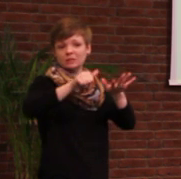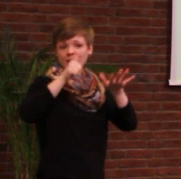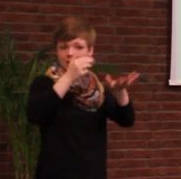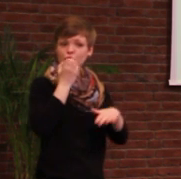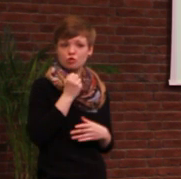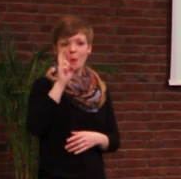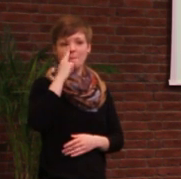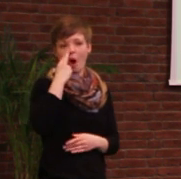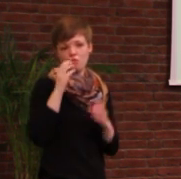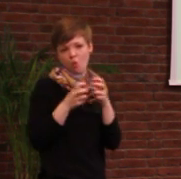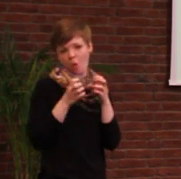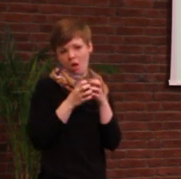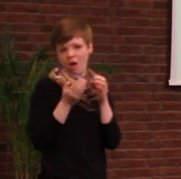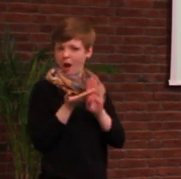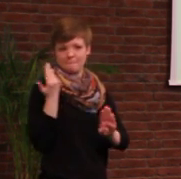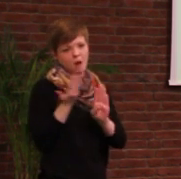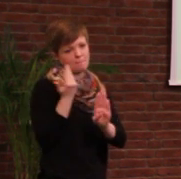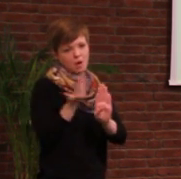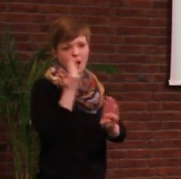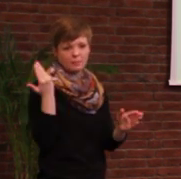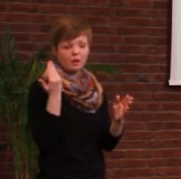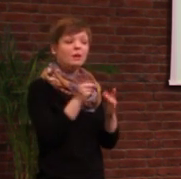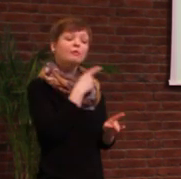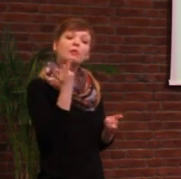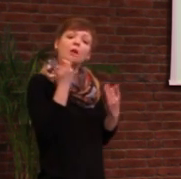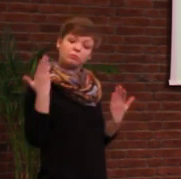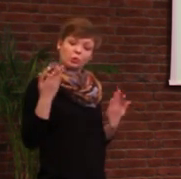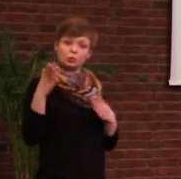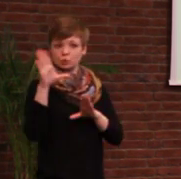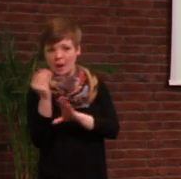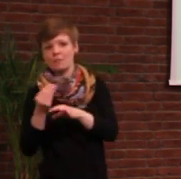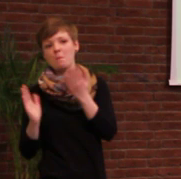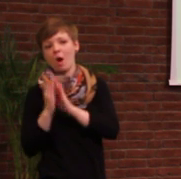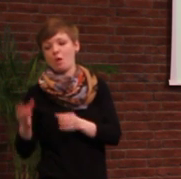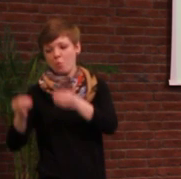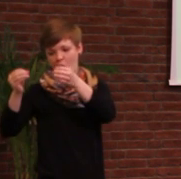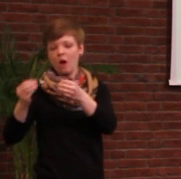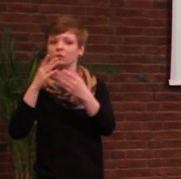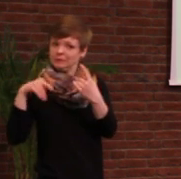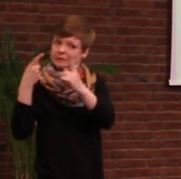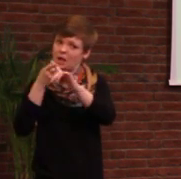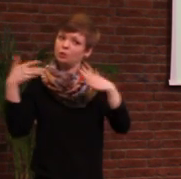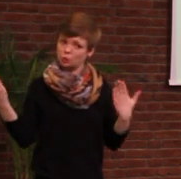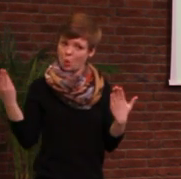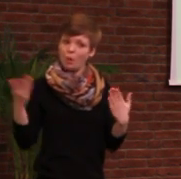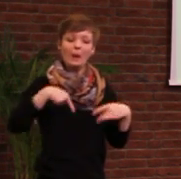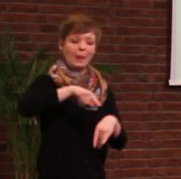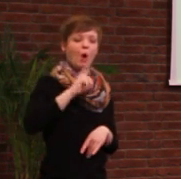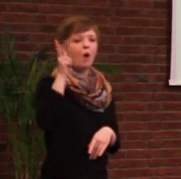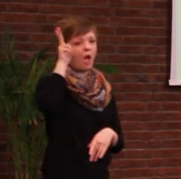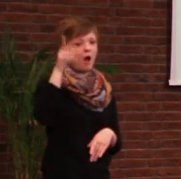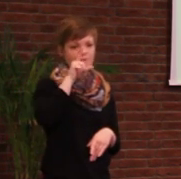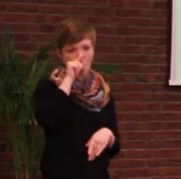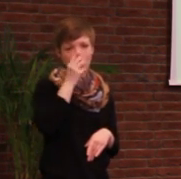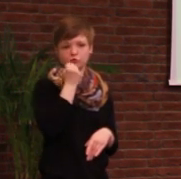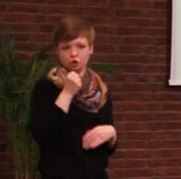sich gemeinsam konsequent anstrengen und diesem Ziel verschreiben, wird uns Axel Vogel gleich noch genauer darstellen. Wir wollen